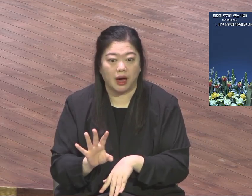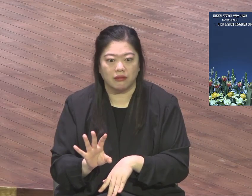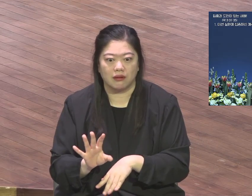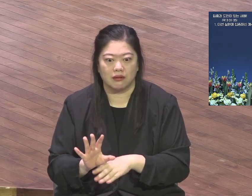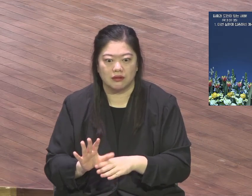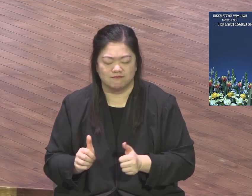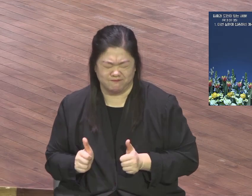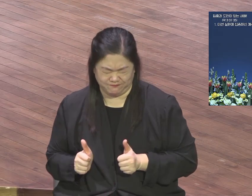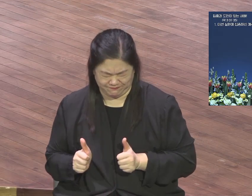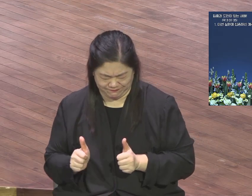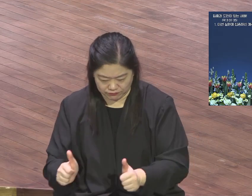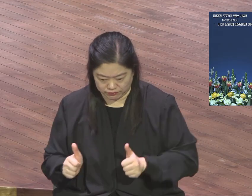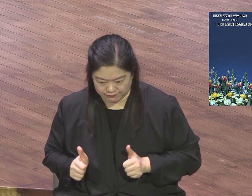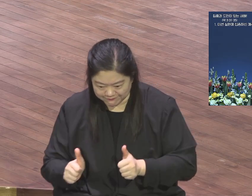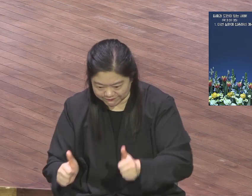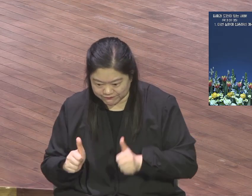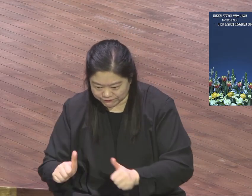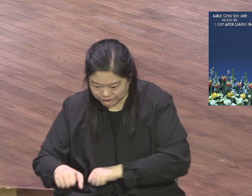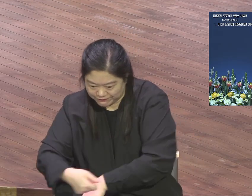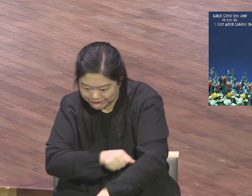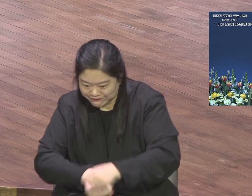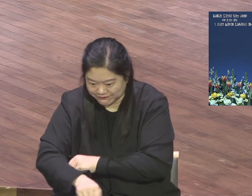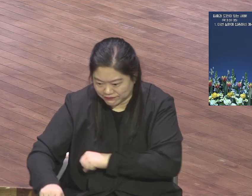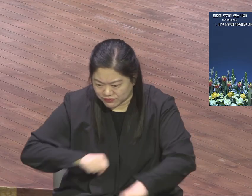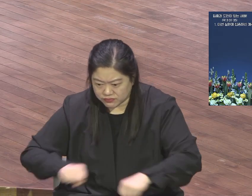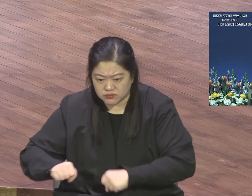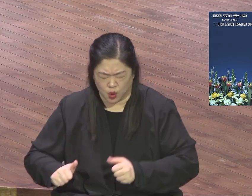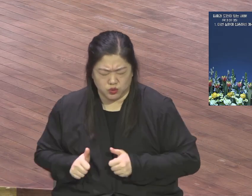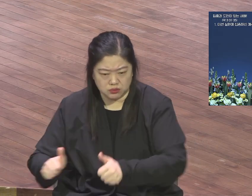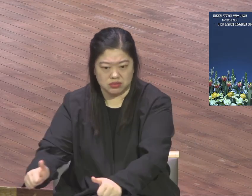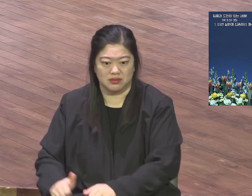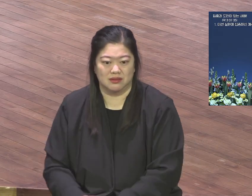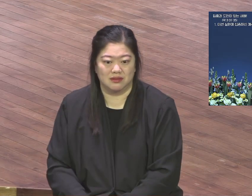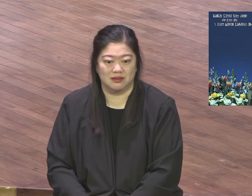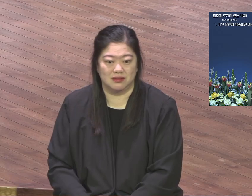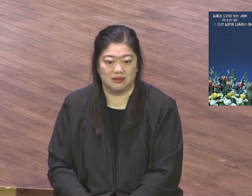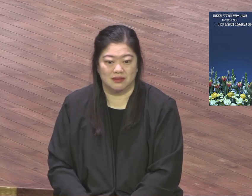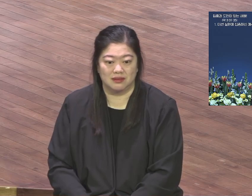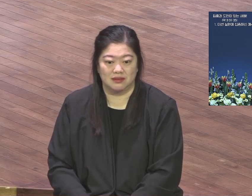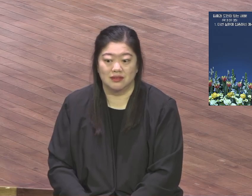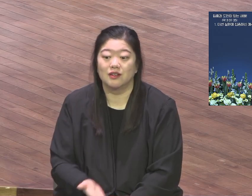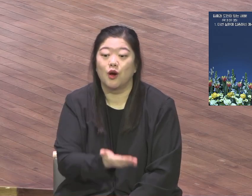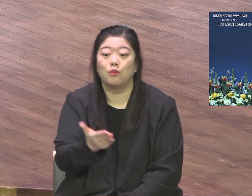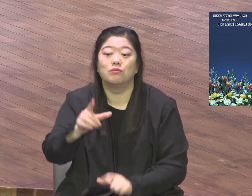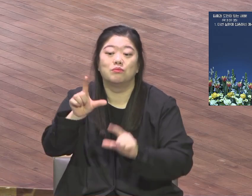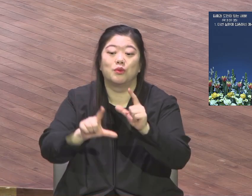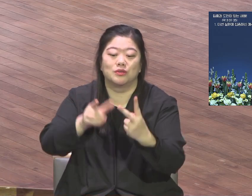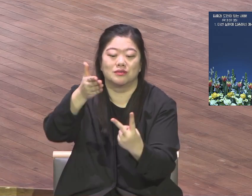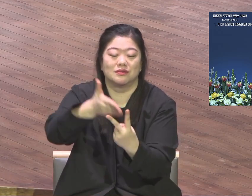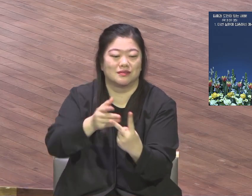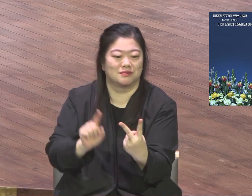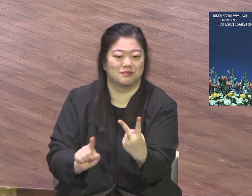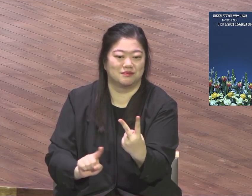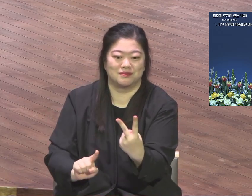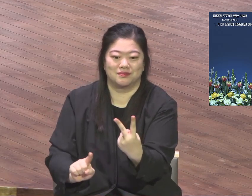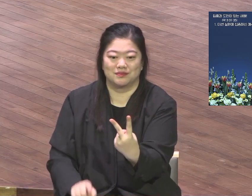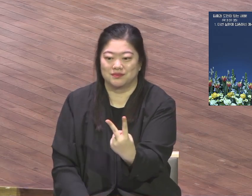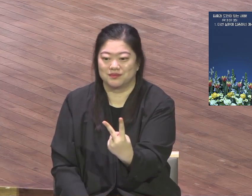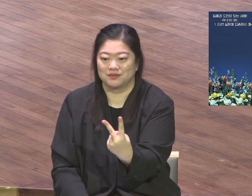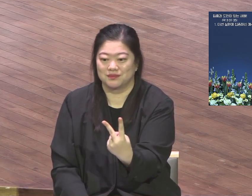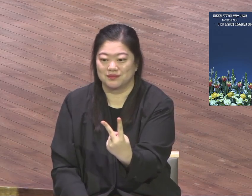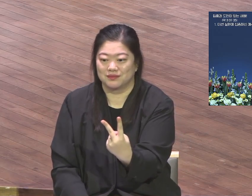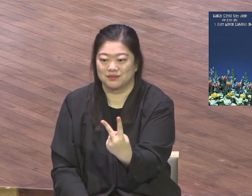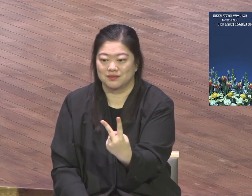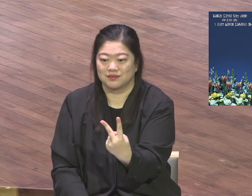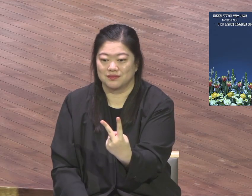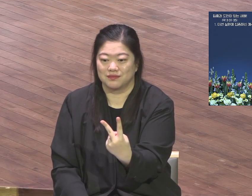절대 담당 사람 그리 못 삽니다. 영계 모든 성도들 2024년 이제 사역뿐만 아니라